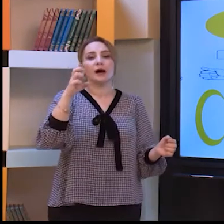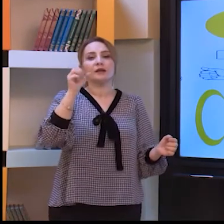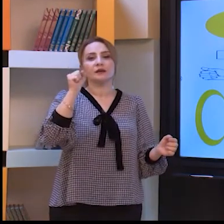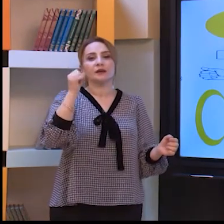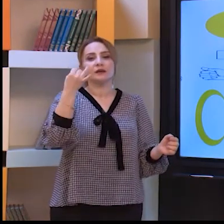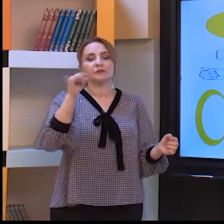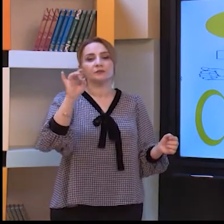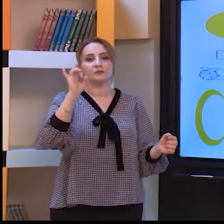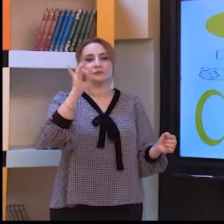Bayraq.